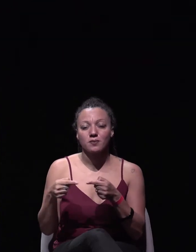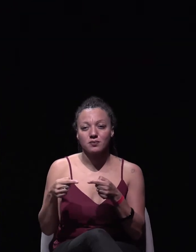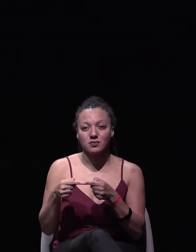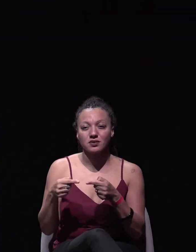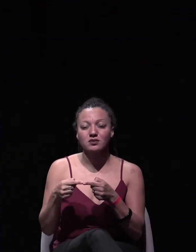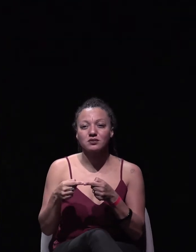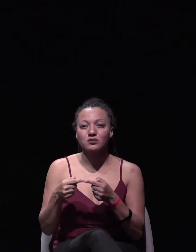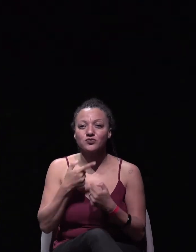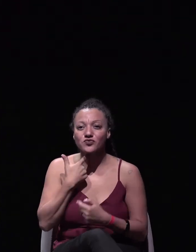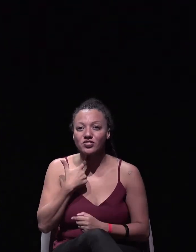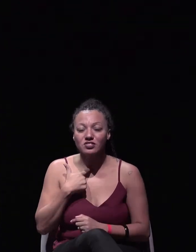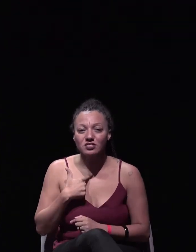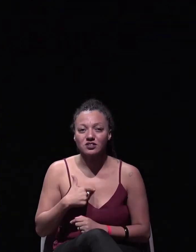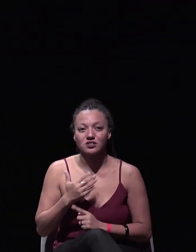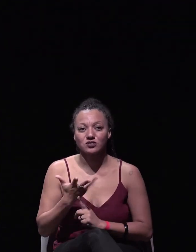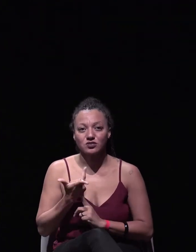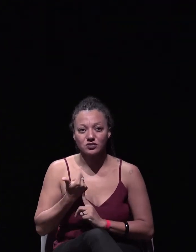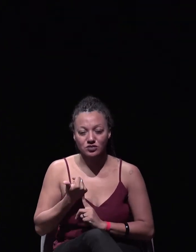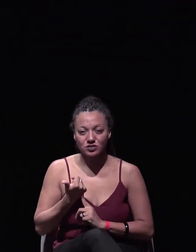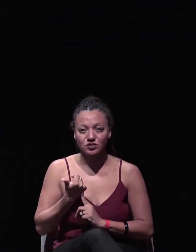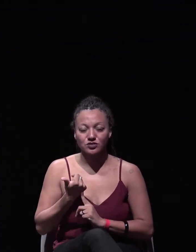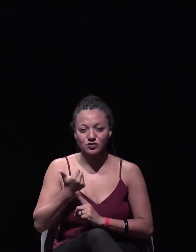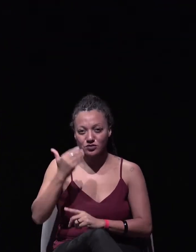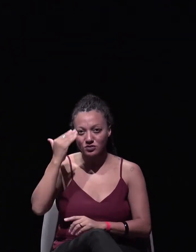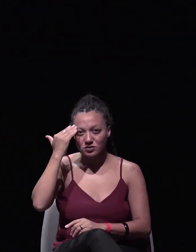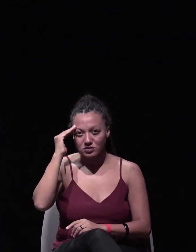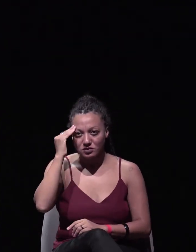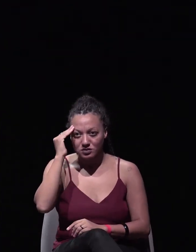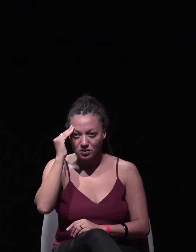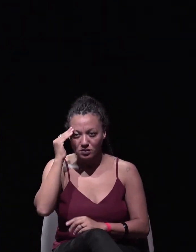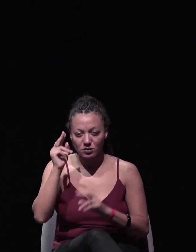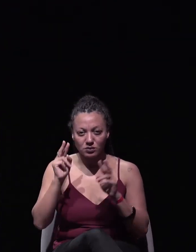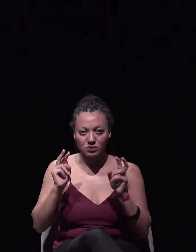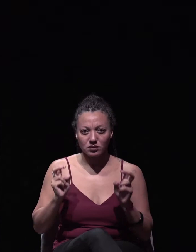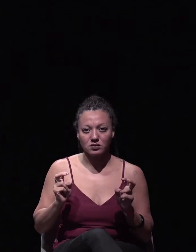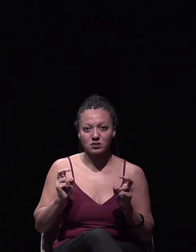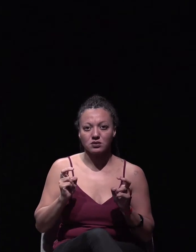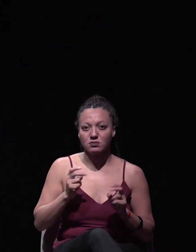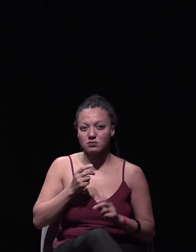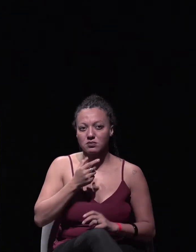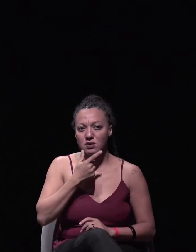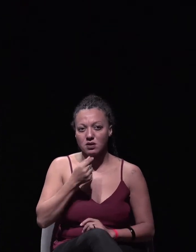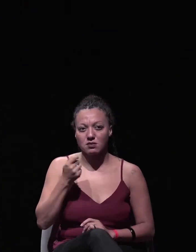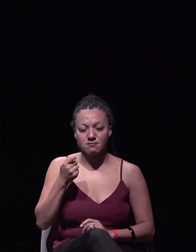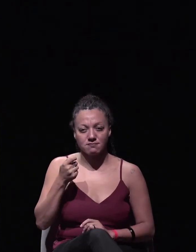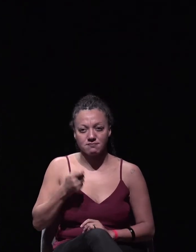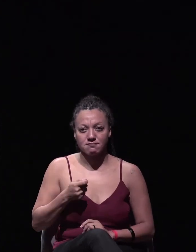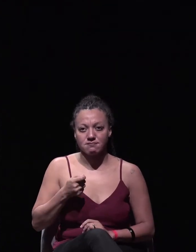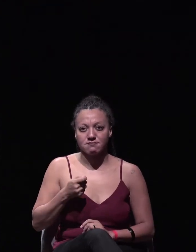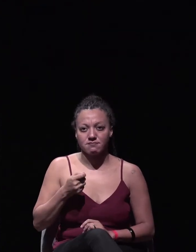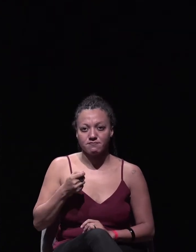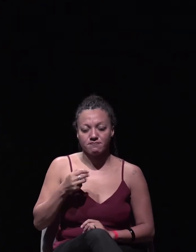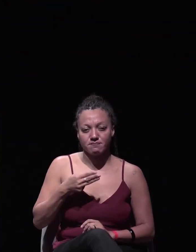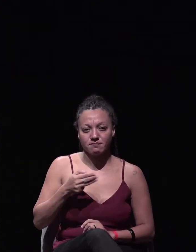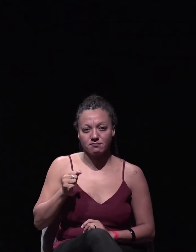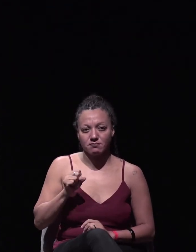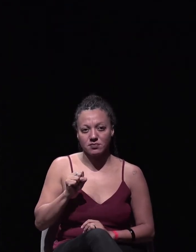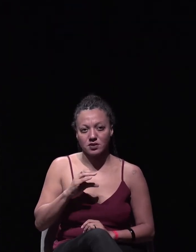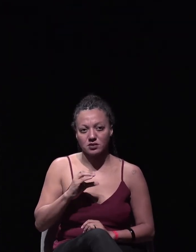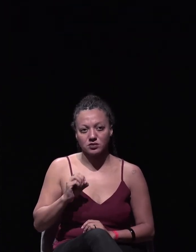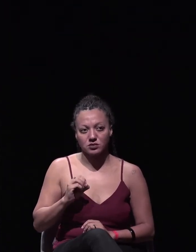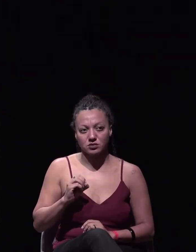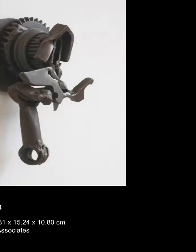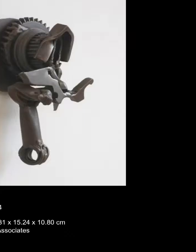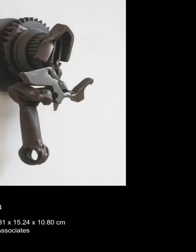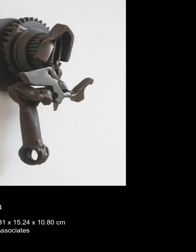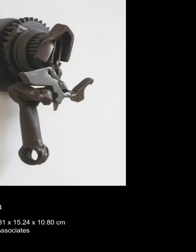a um desejo do artista de lidar justamente com essa questão da masculinidade de alguma maneira, né? Quando a gente